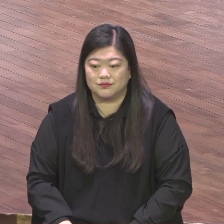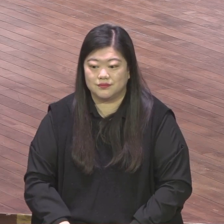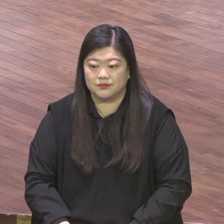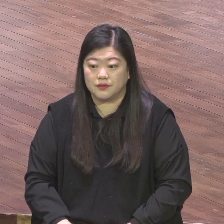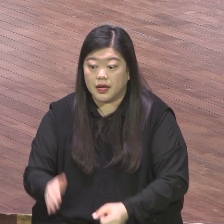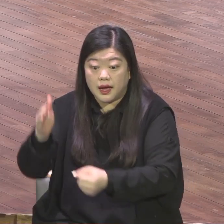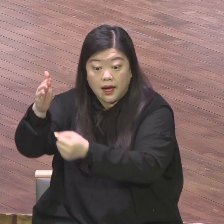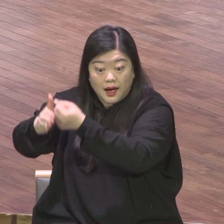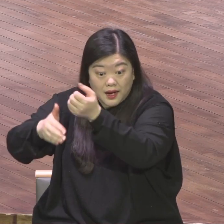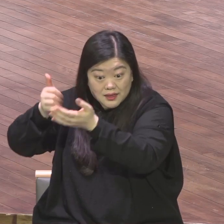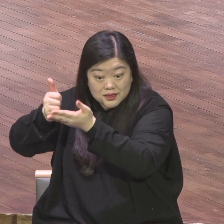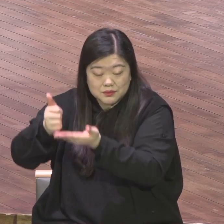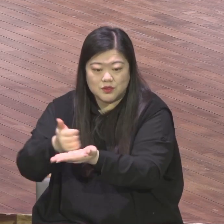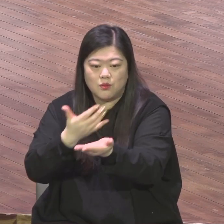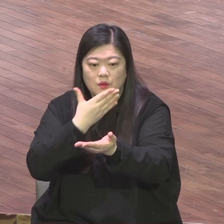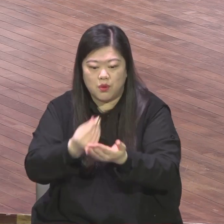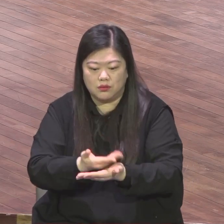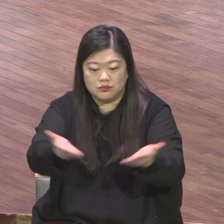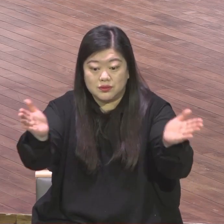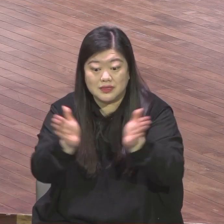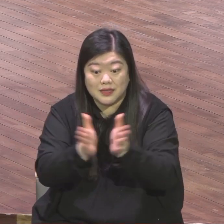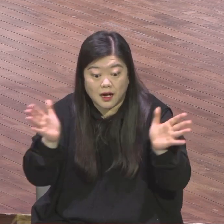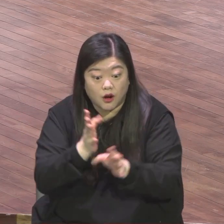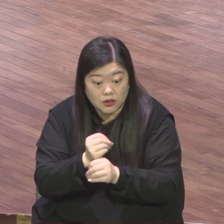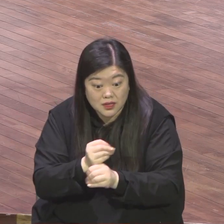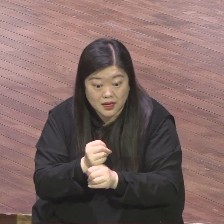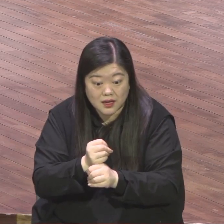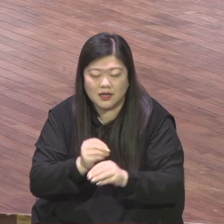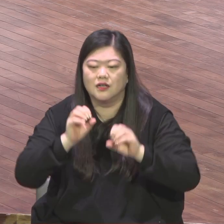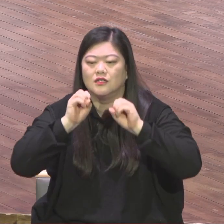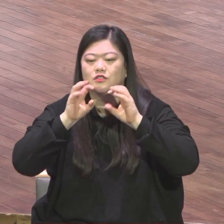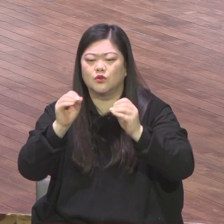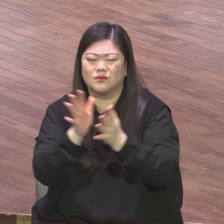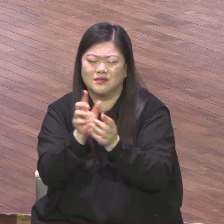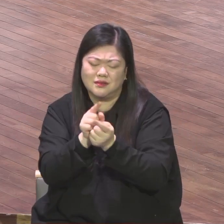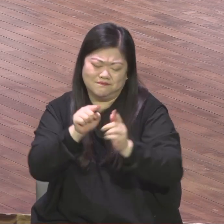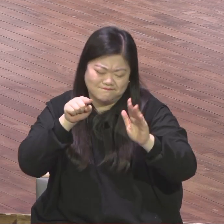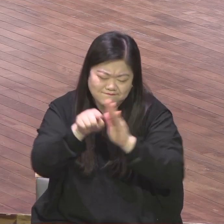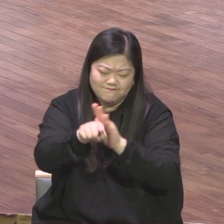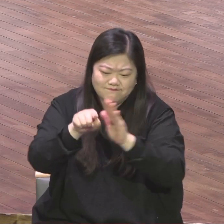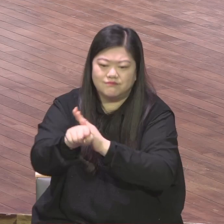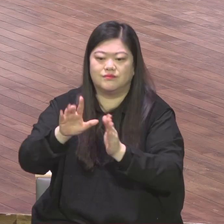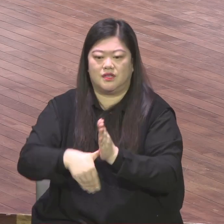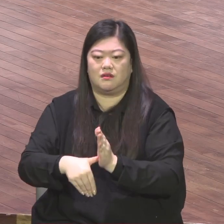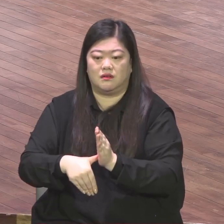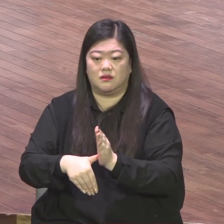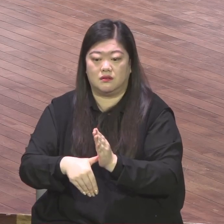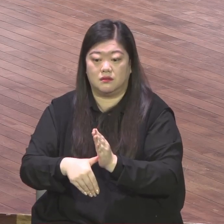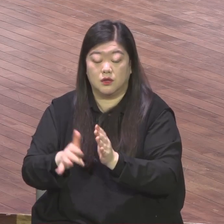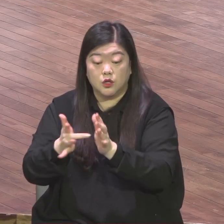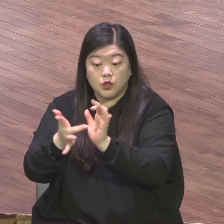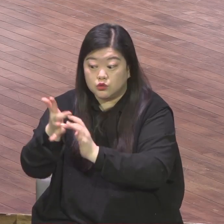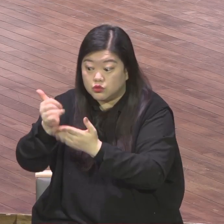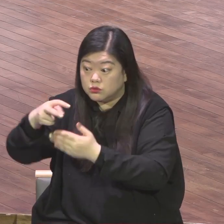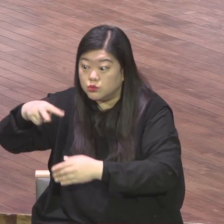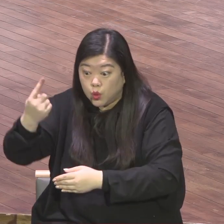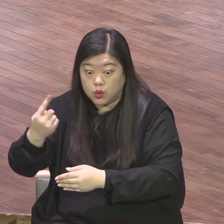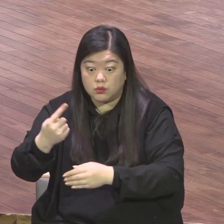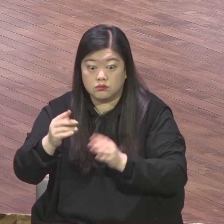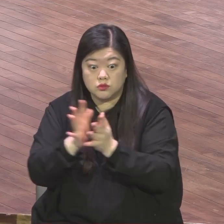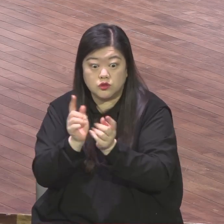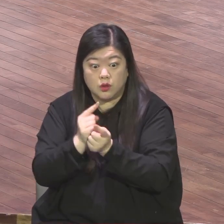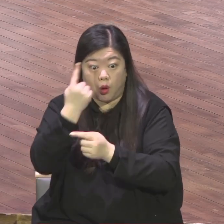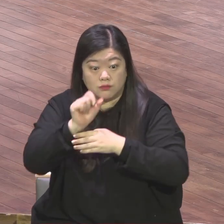하시냐? 현장 가서. 예수님도 현장 갔습니다. 제자들 데리고 현장 갔다고요. 그 가난한 사람, 병든